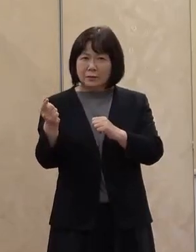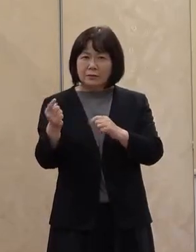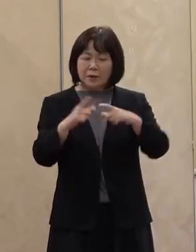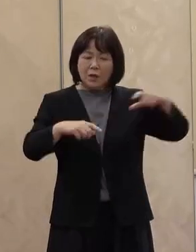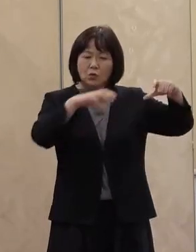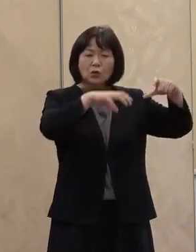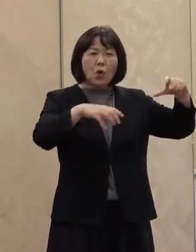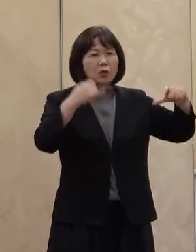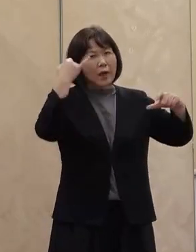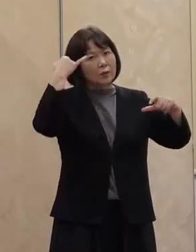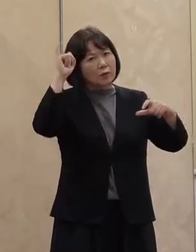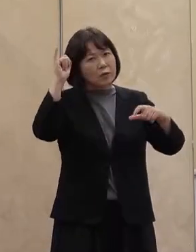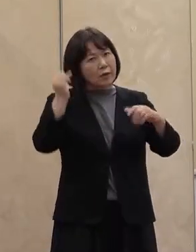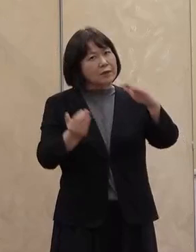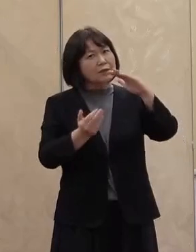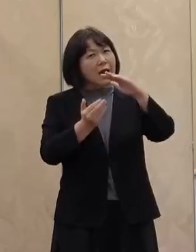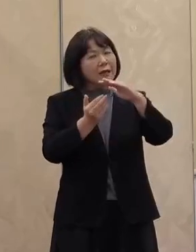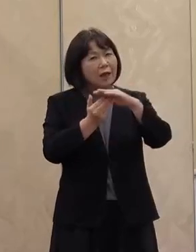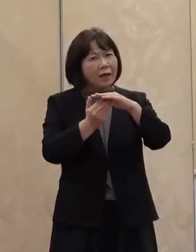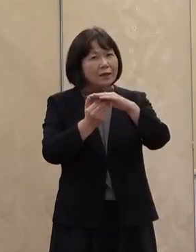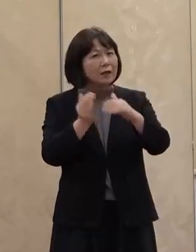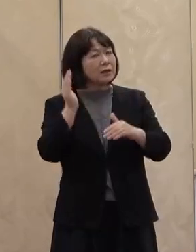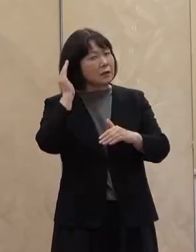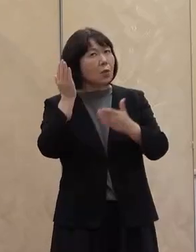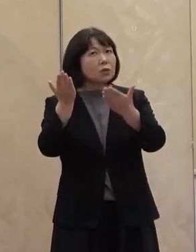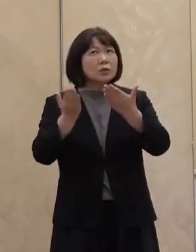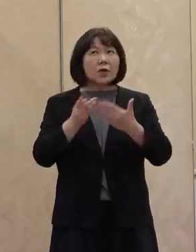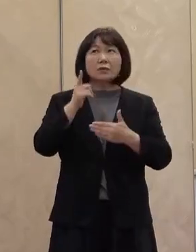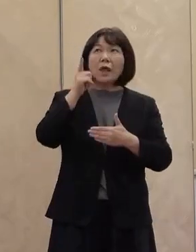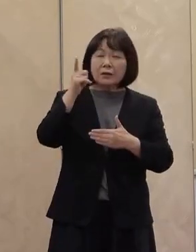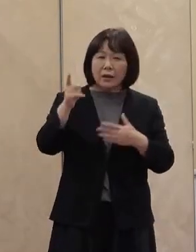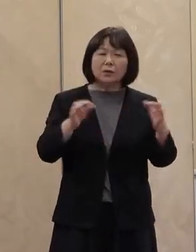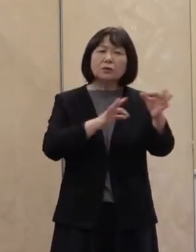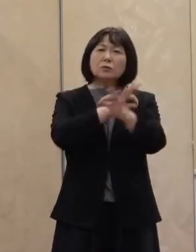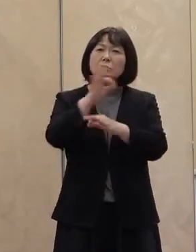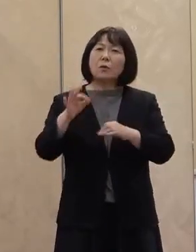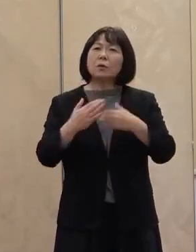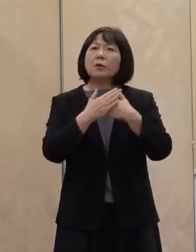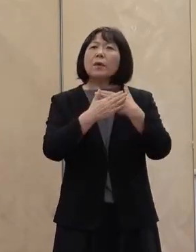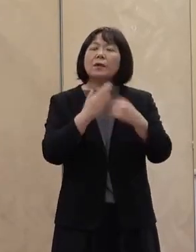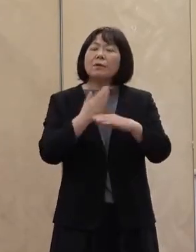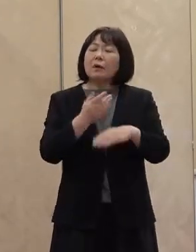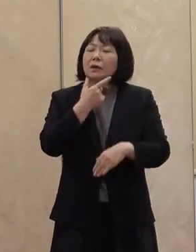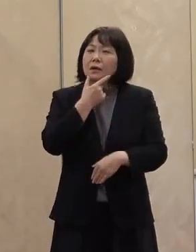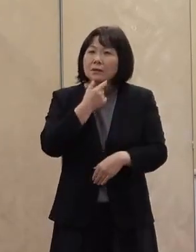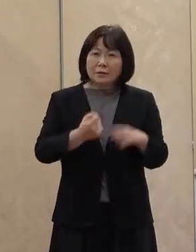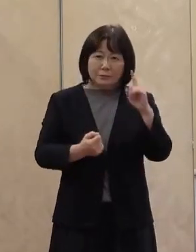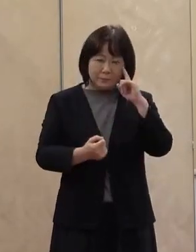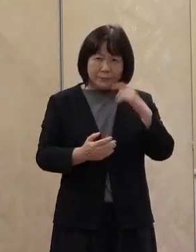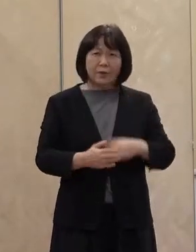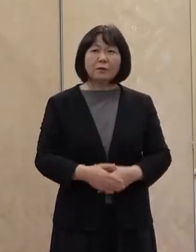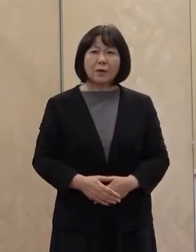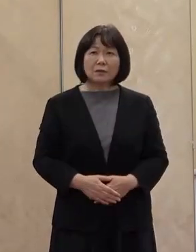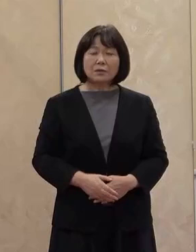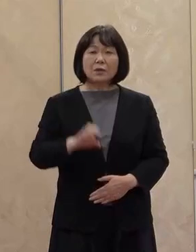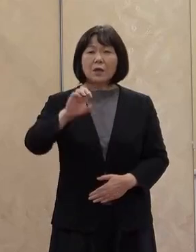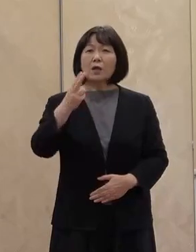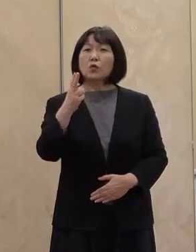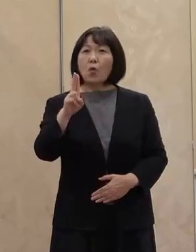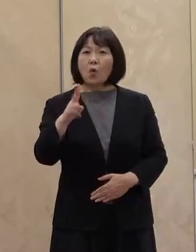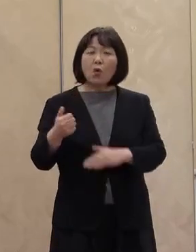道府県の意見を最大限聞こうというので聞いてくれているというのは運用の面ではありがたいなと思っています。現に江藤大臣